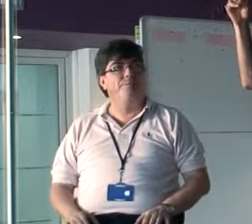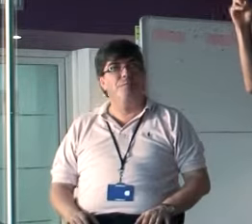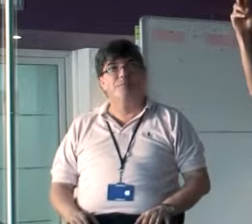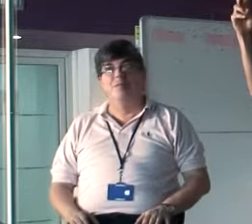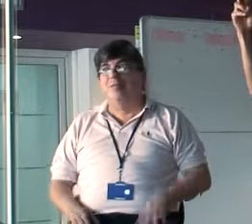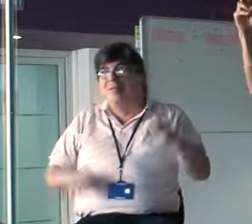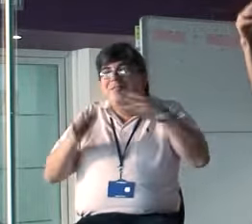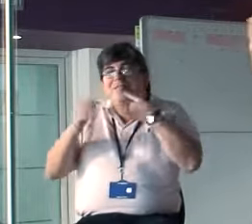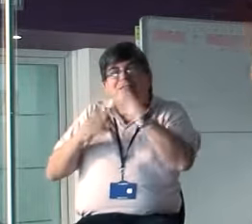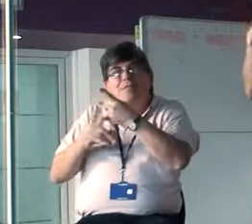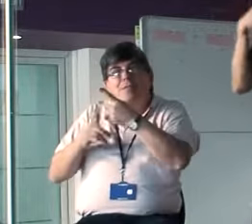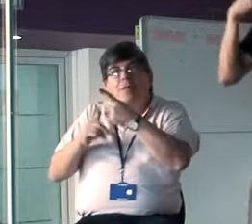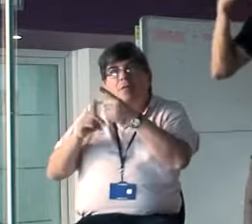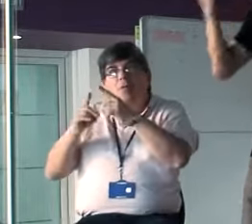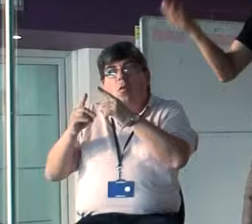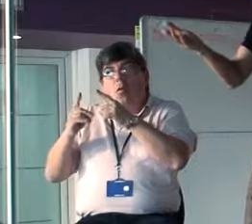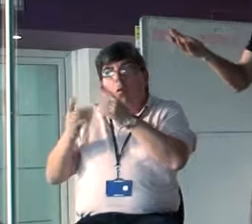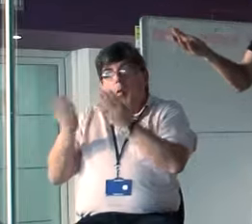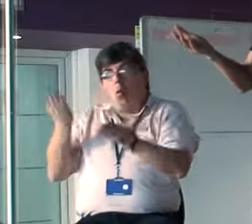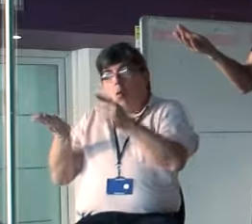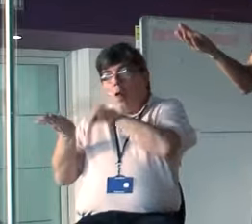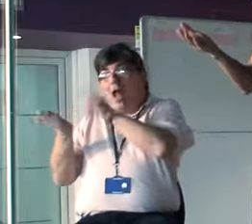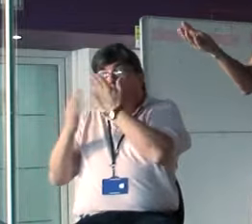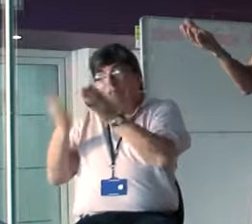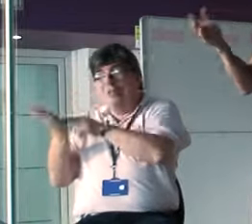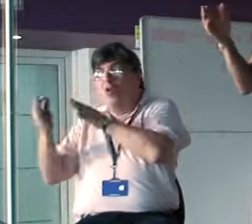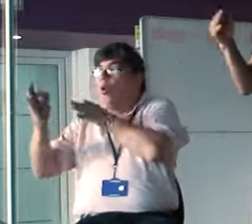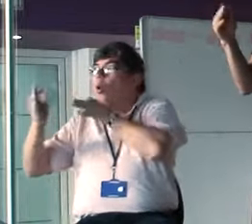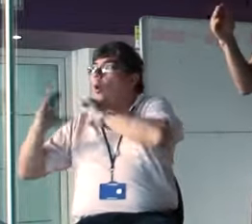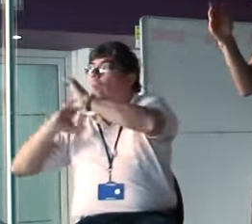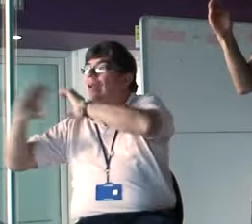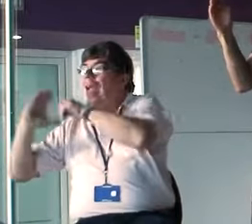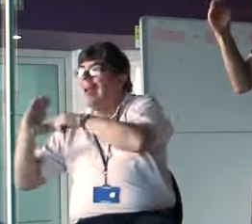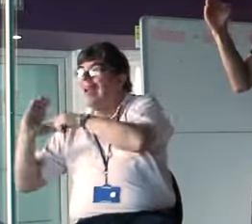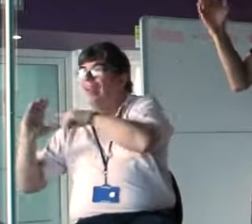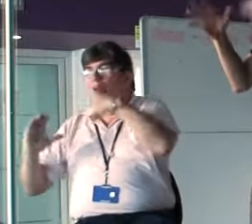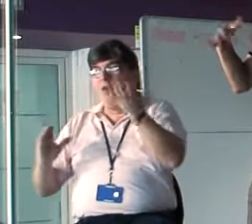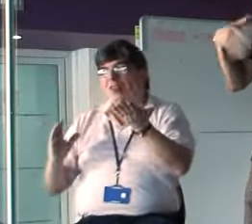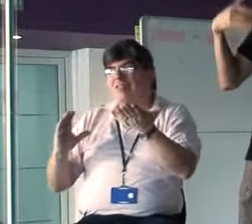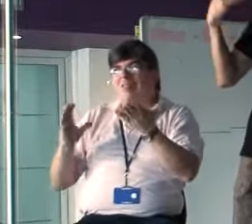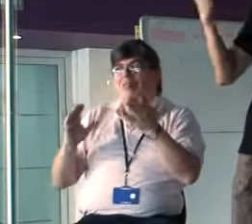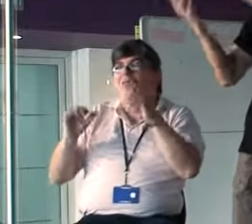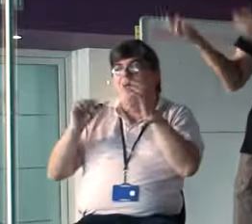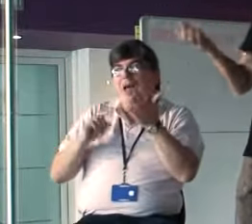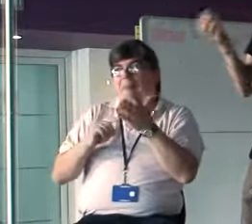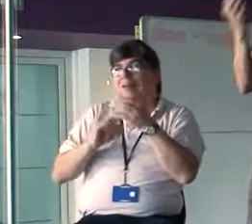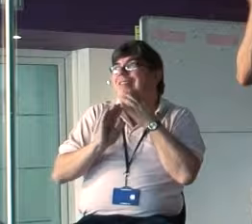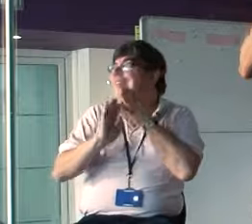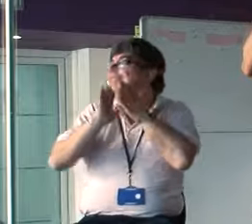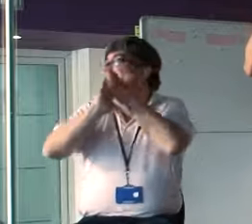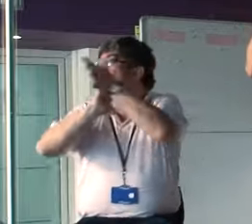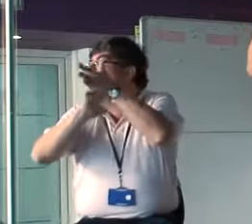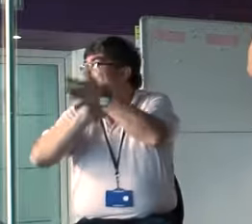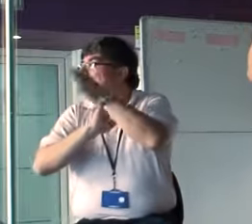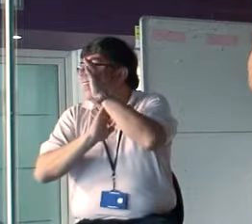Es lo que les decía, una cosa es comunicar, pero además de comunicar, podemos transmitir.